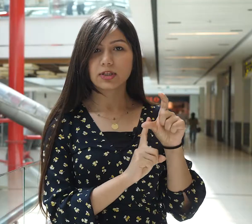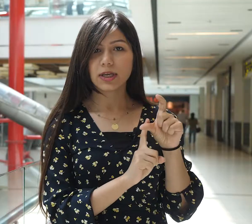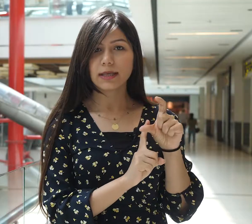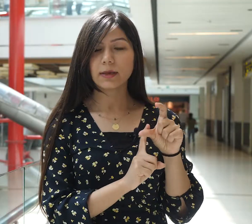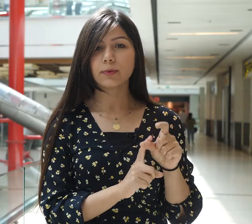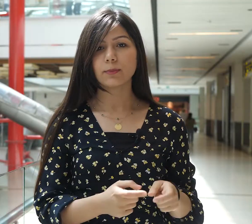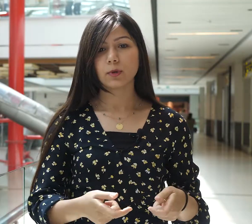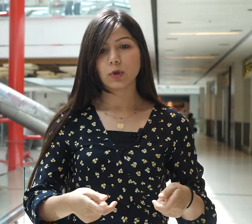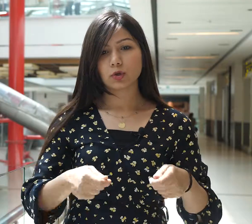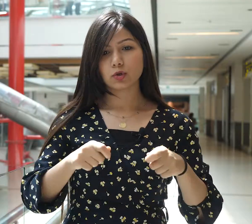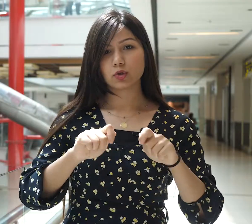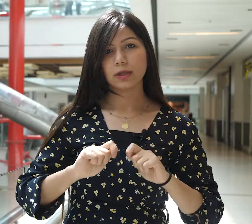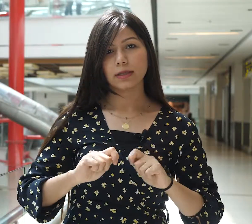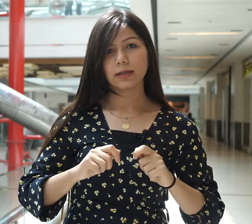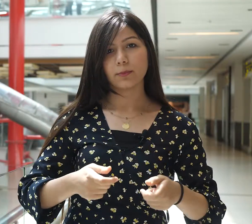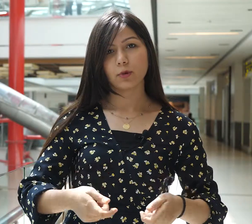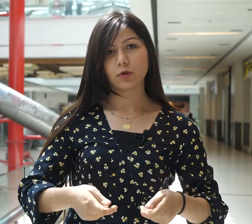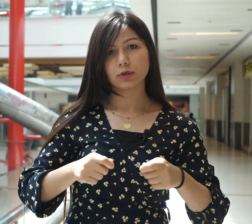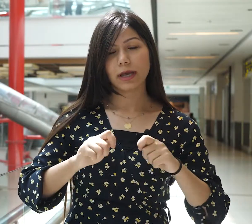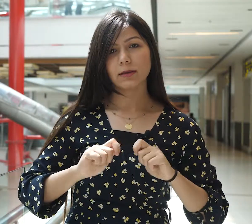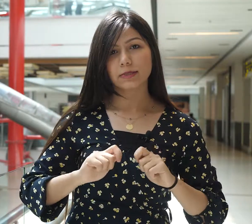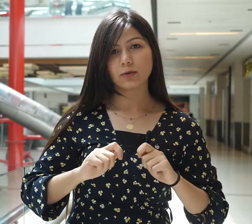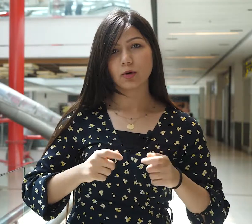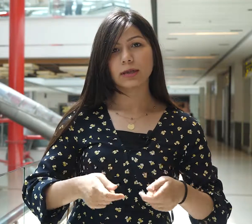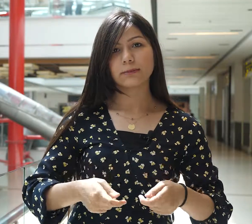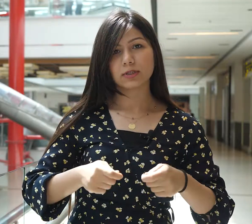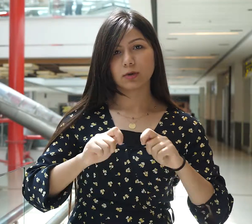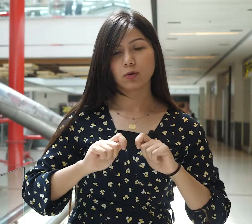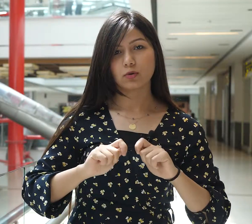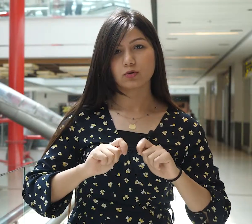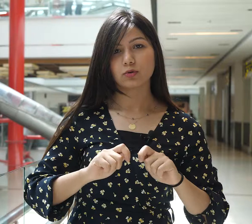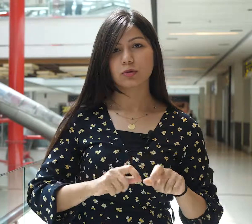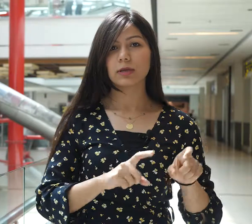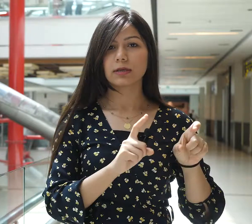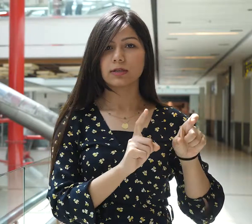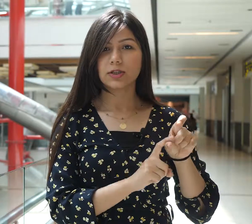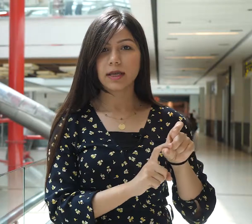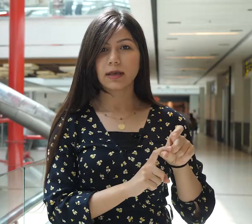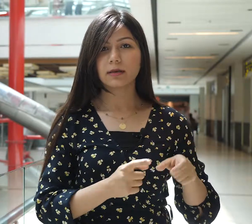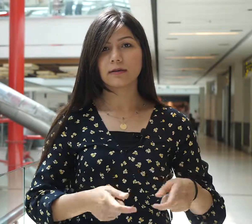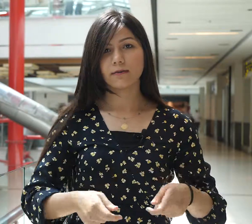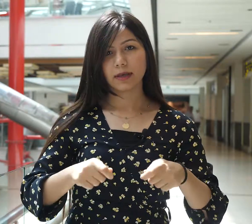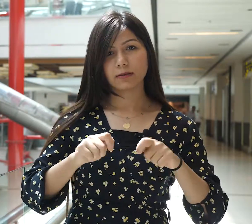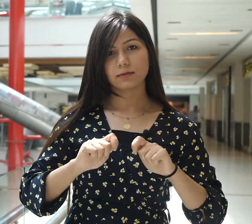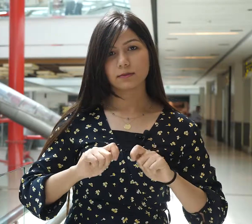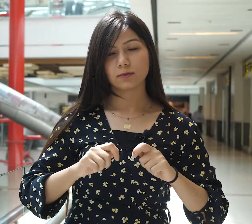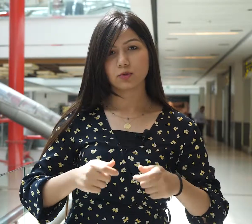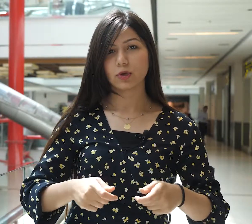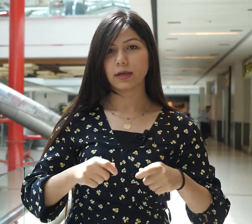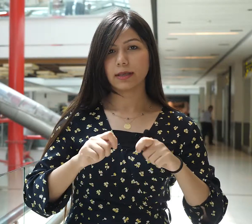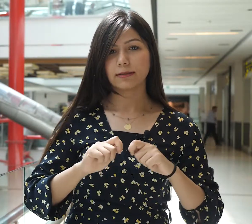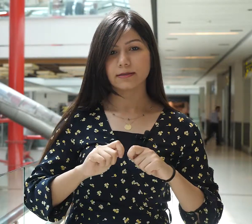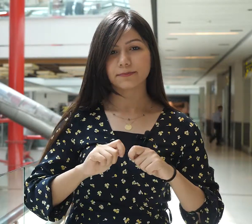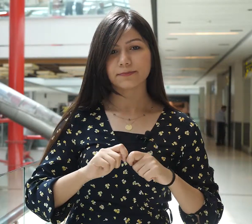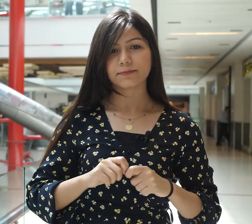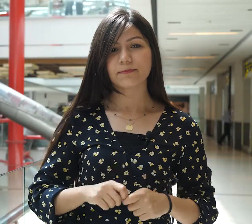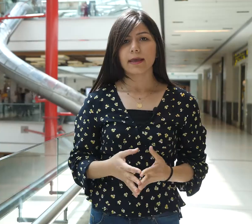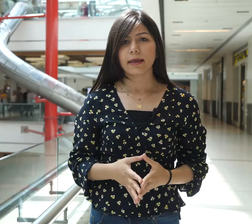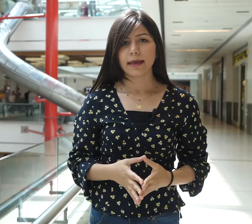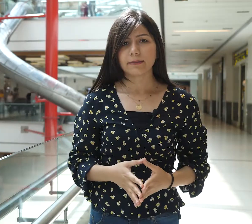Ç'yi yapıp şu şekilde yapıyoruz. Kendimize doğru elimizi çekiyoruz. Ç ve şu hareket.